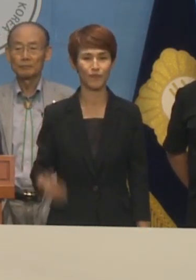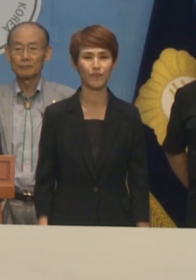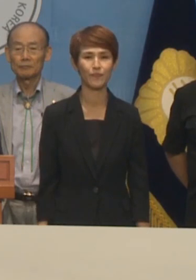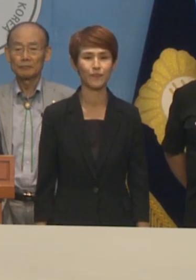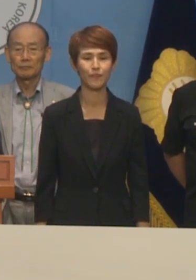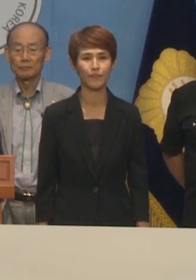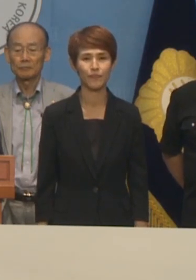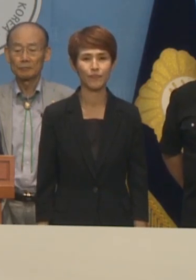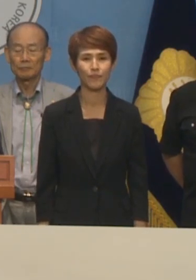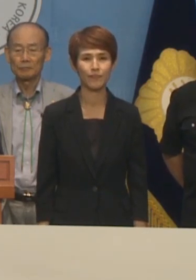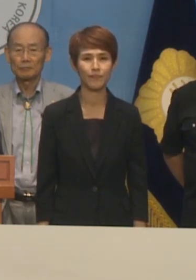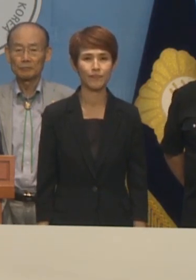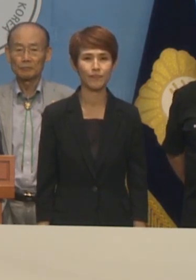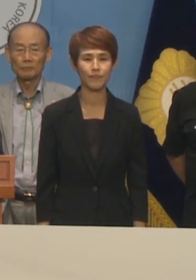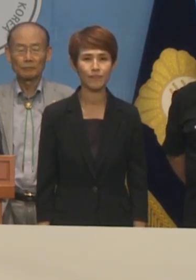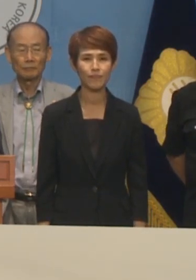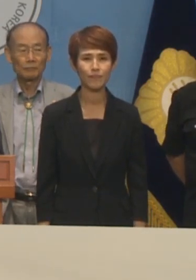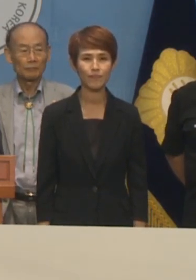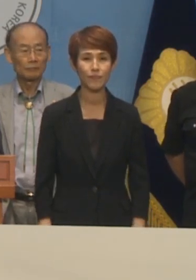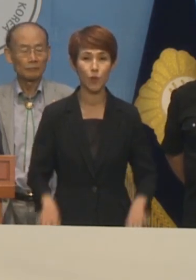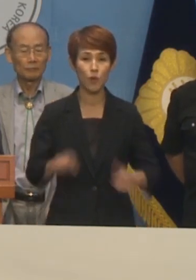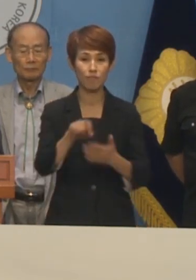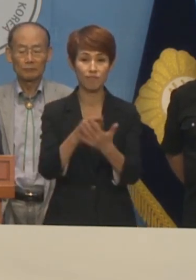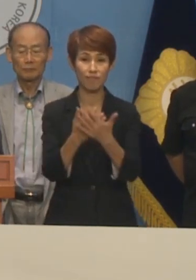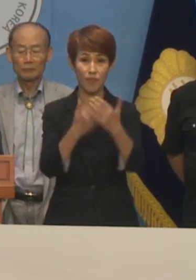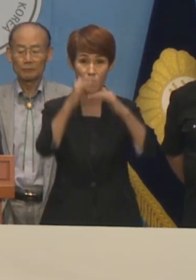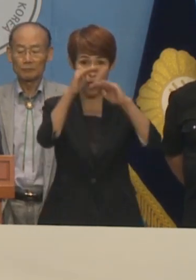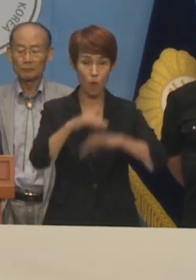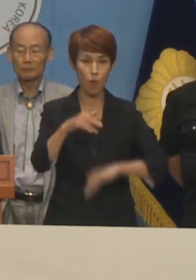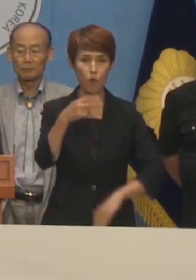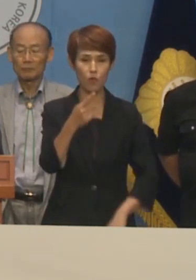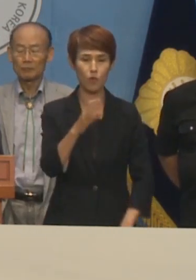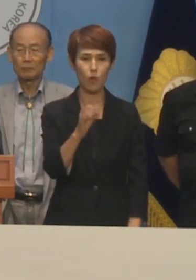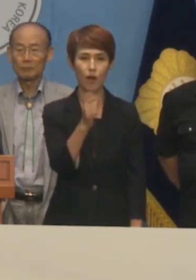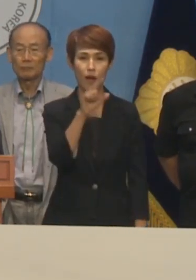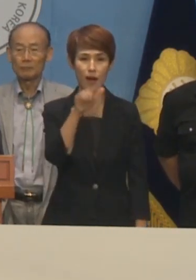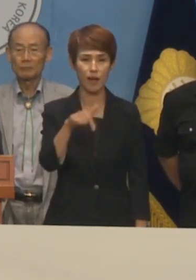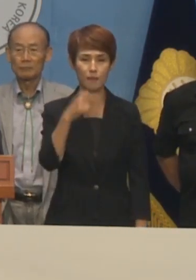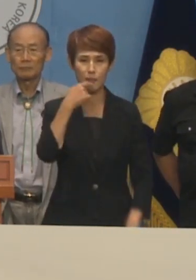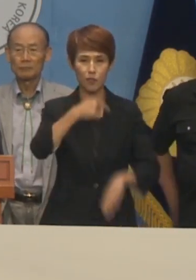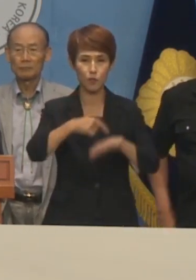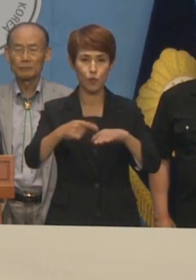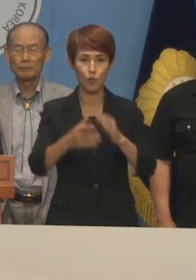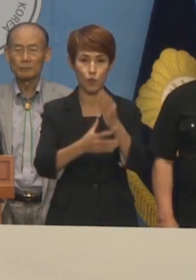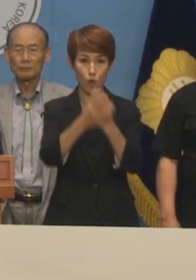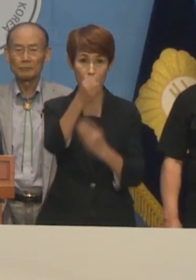오늘 이 기자회견은 통합민족통일회와